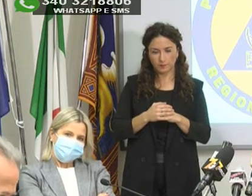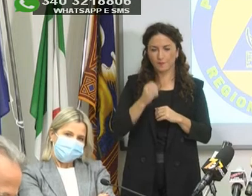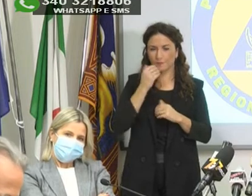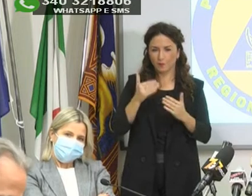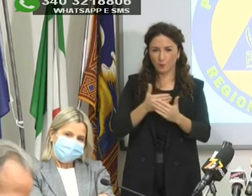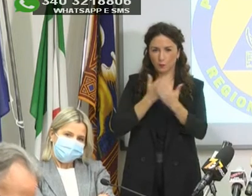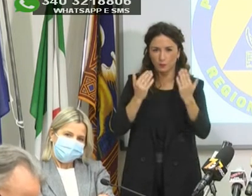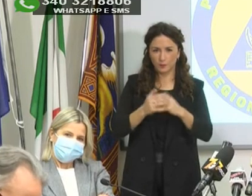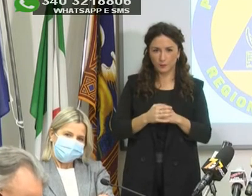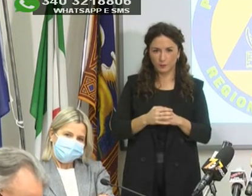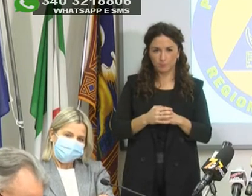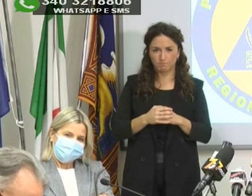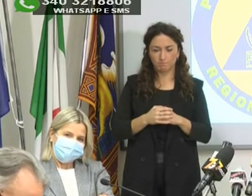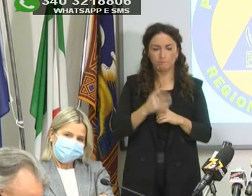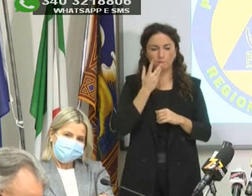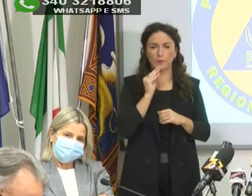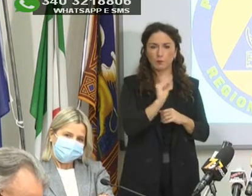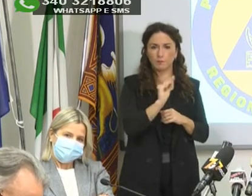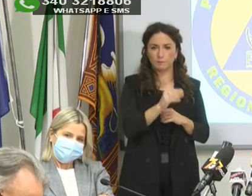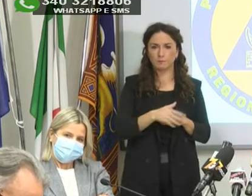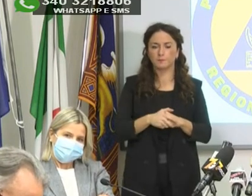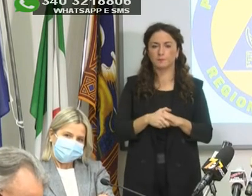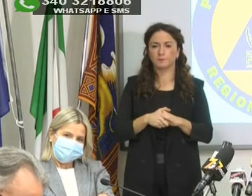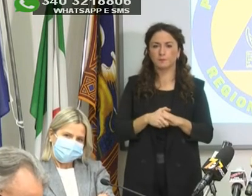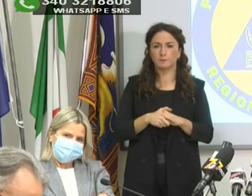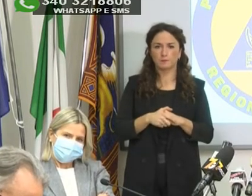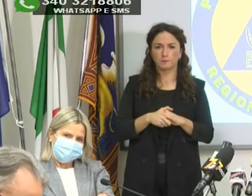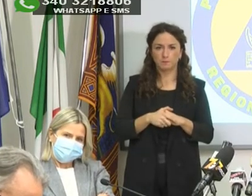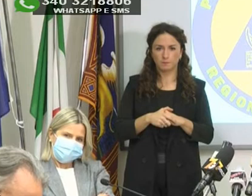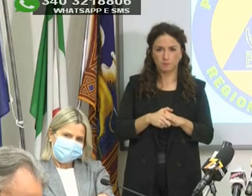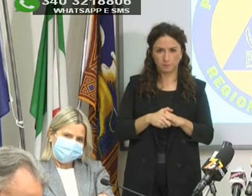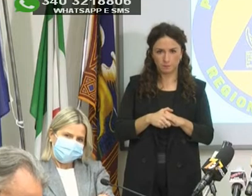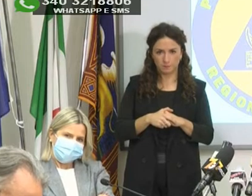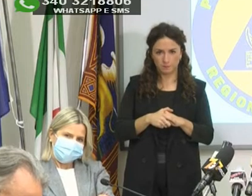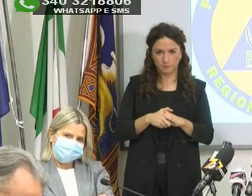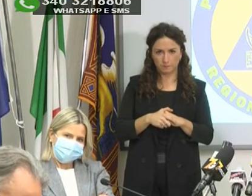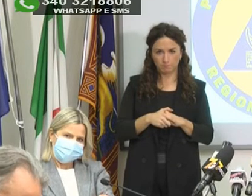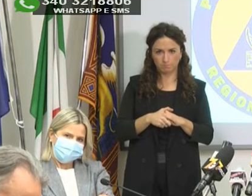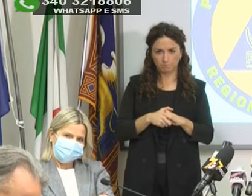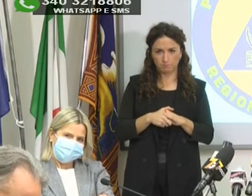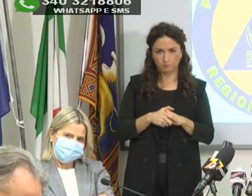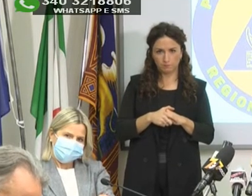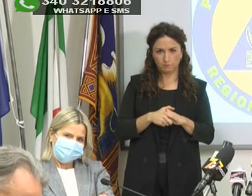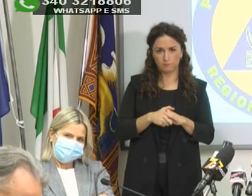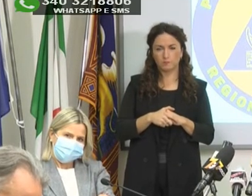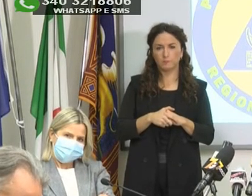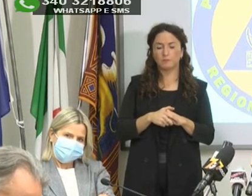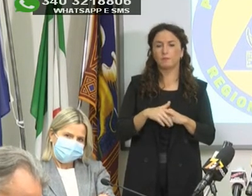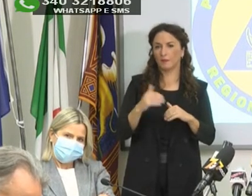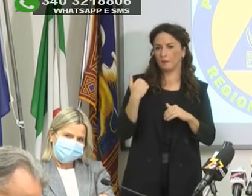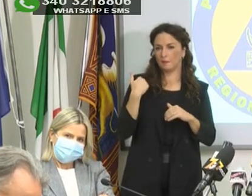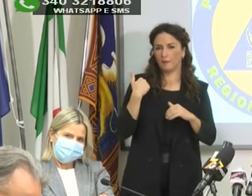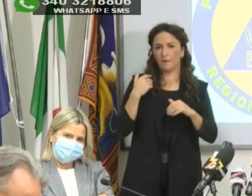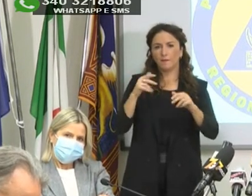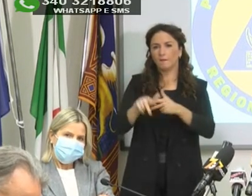Allora, buongiorno. Buongiorno. Io volevo chiedere intanto una cosa che avete appena finito di fare, mi dicono, cioè una videoconferenza